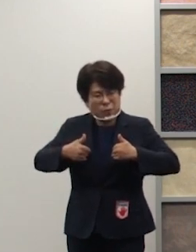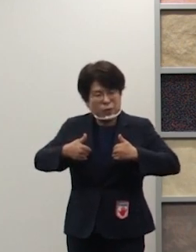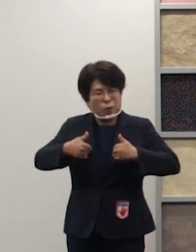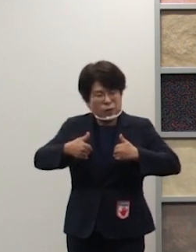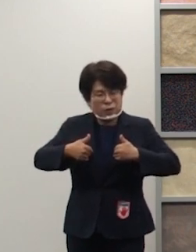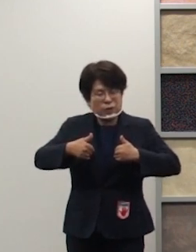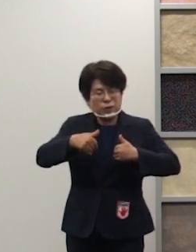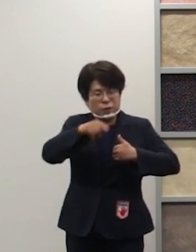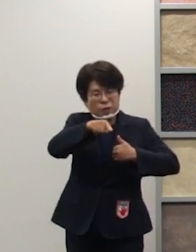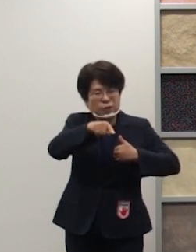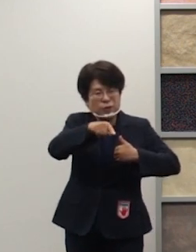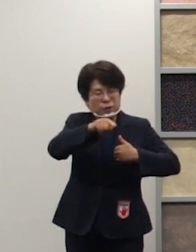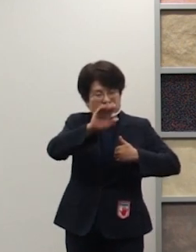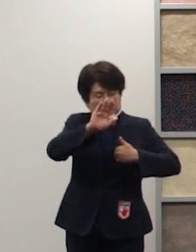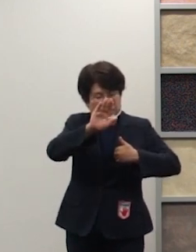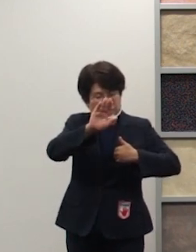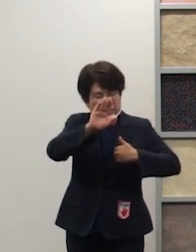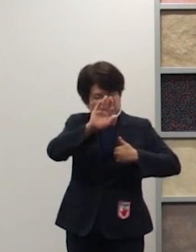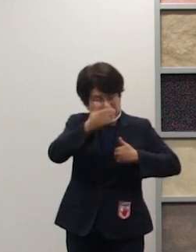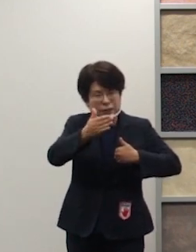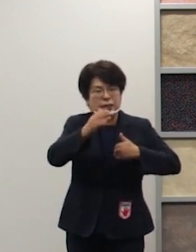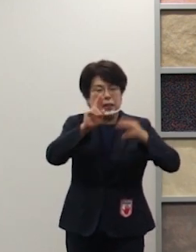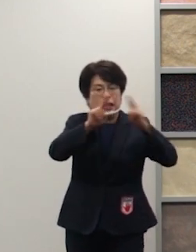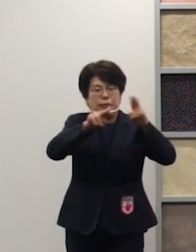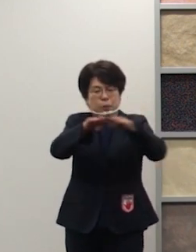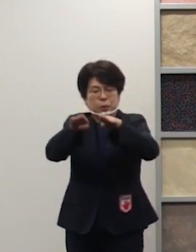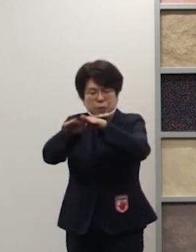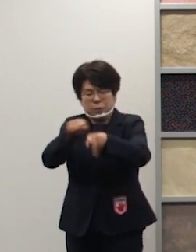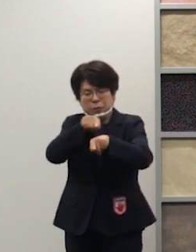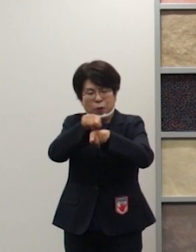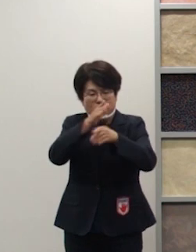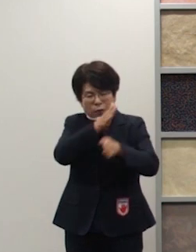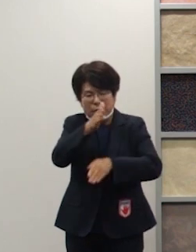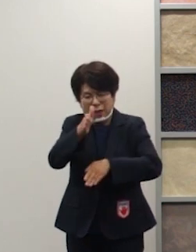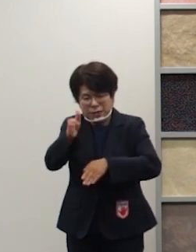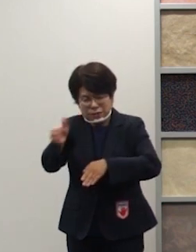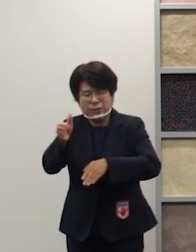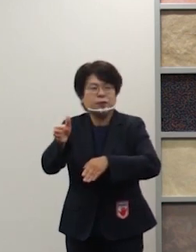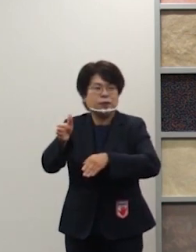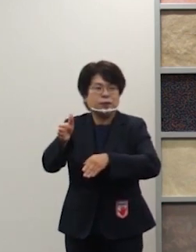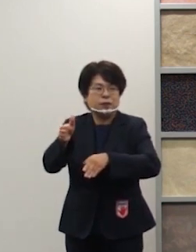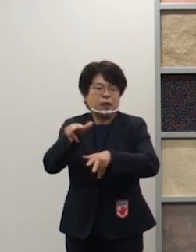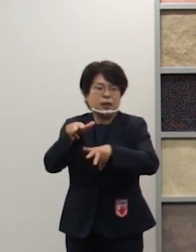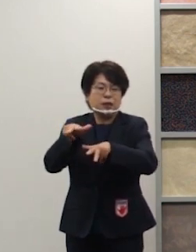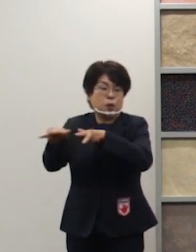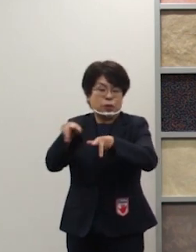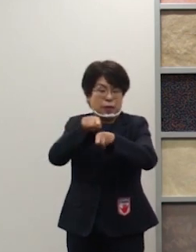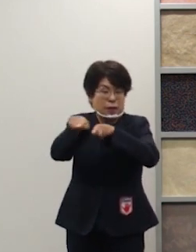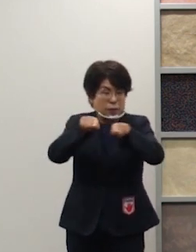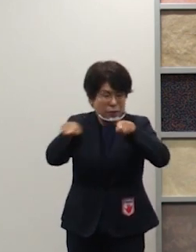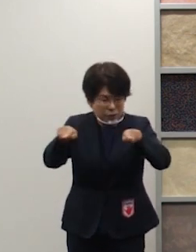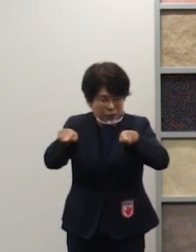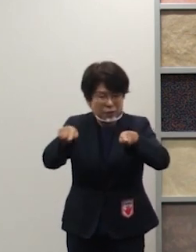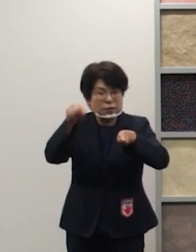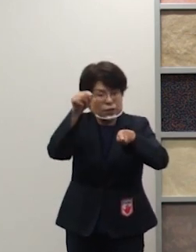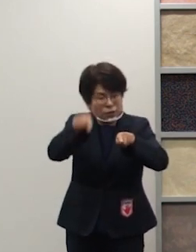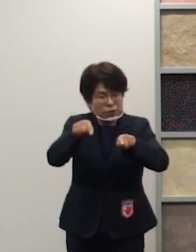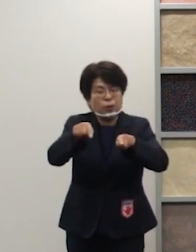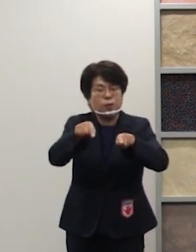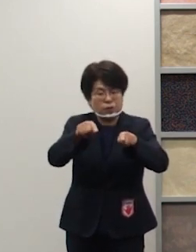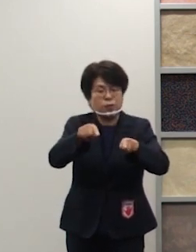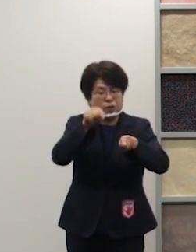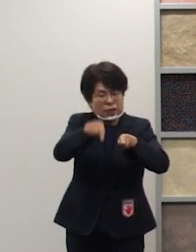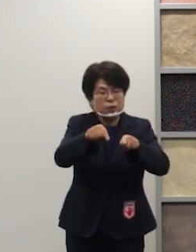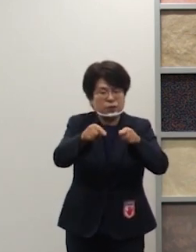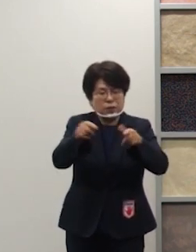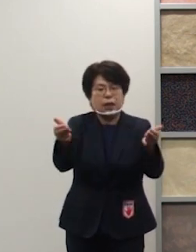制限するということにもなるわけですし、事業者にとっては、明日の生活の問題、死活問題